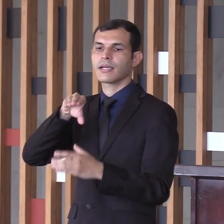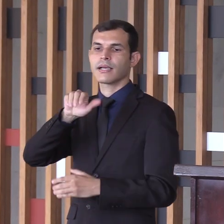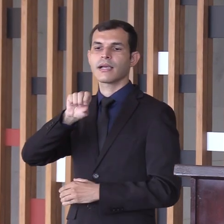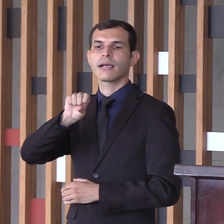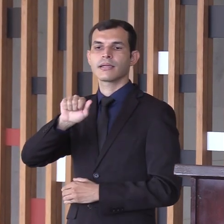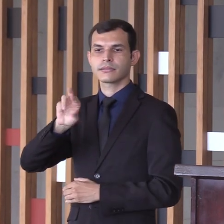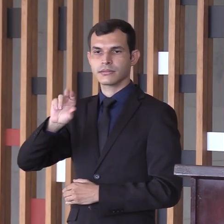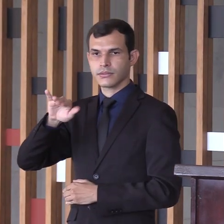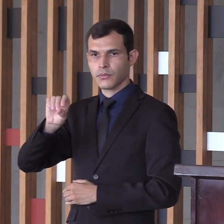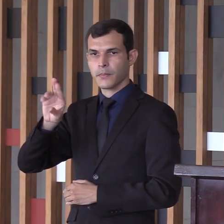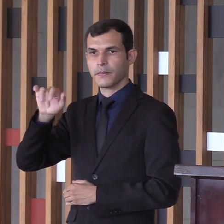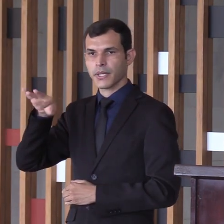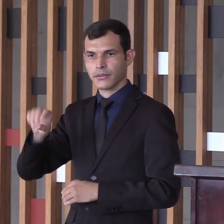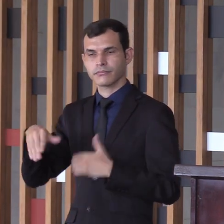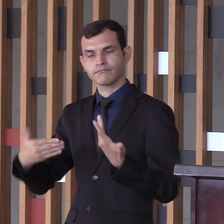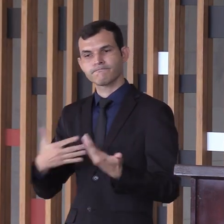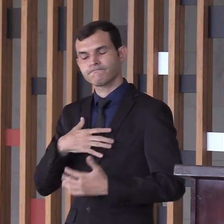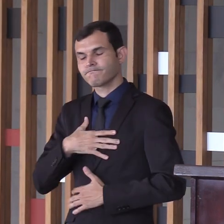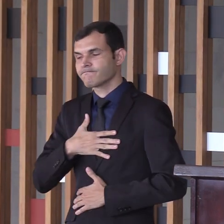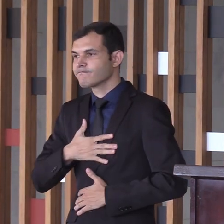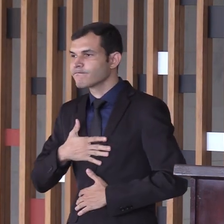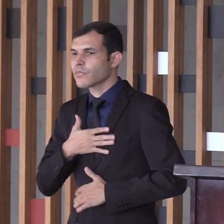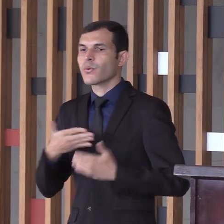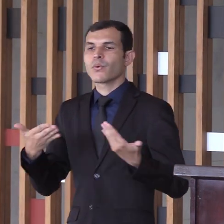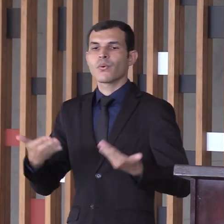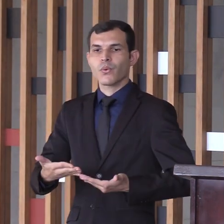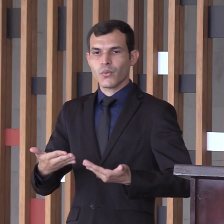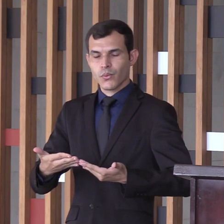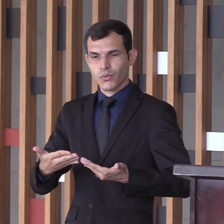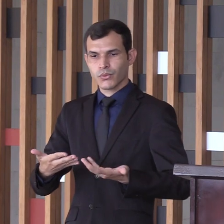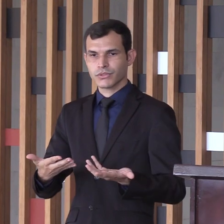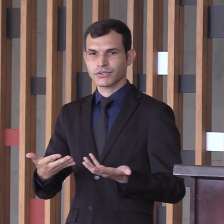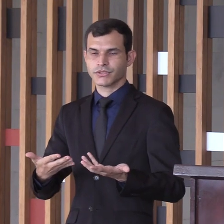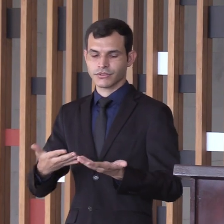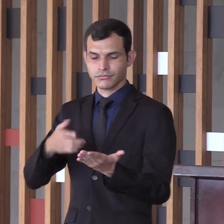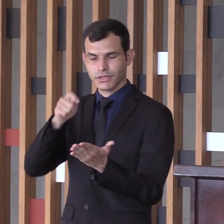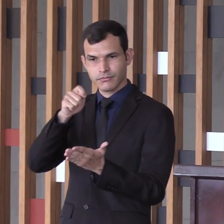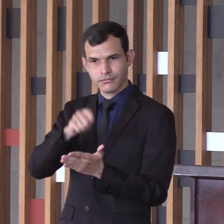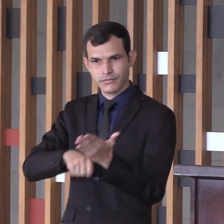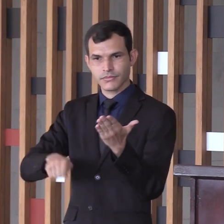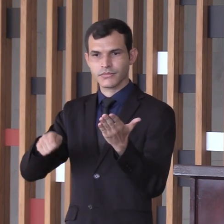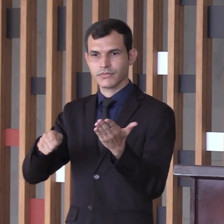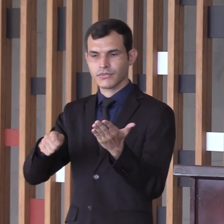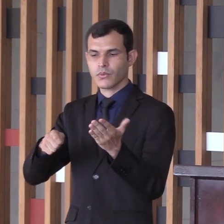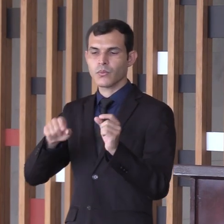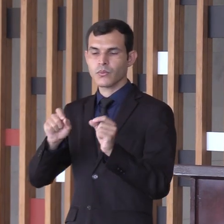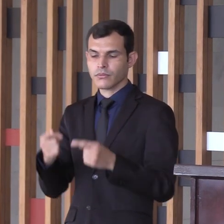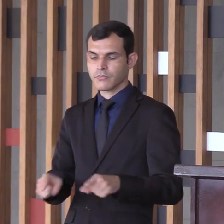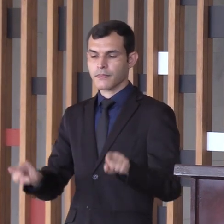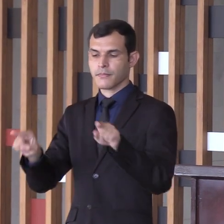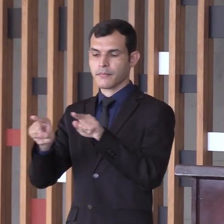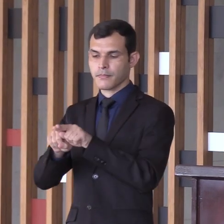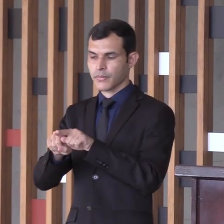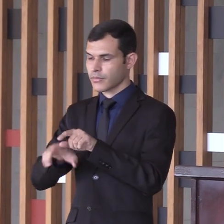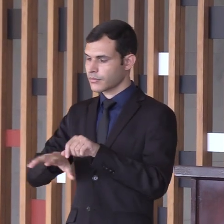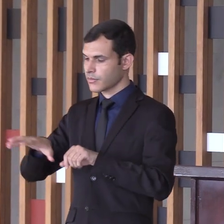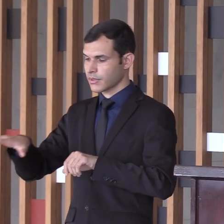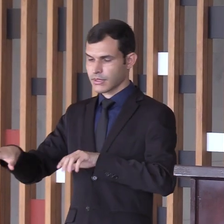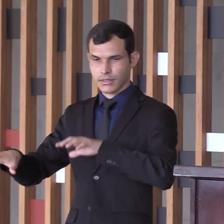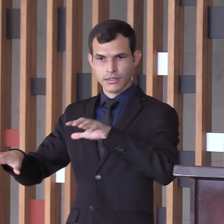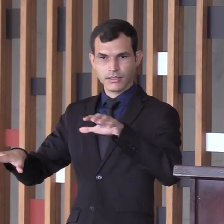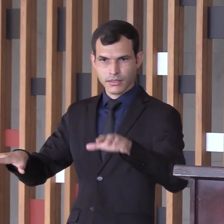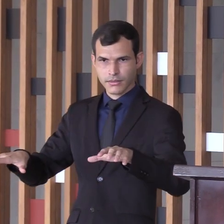É com grande satisfação que celebramos hoje a assinatura do Acordo de Cooperação Técnica entre o Ministério das Relações Exteriores e o Tribunal de Contas da